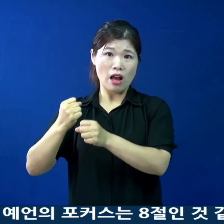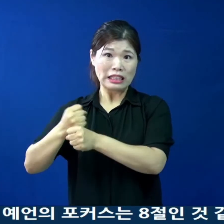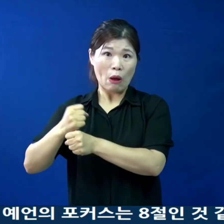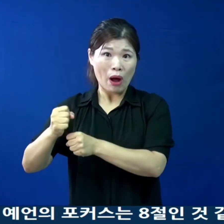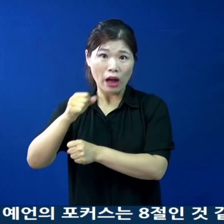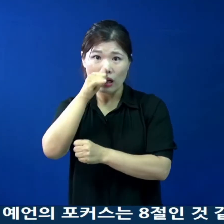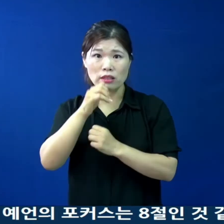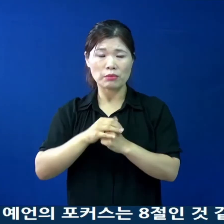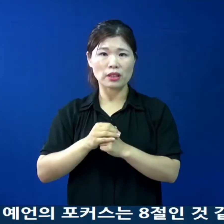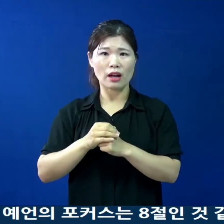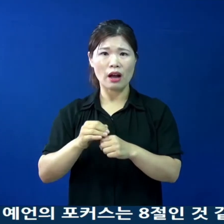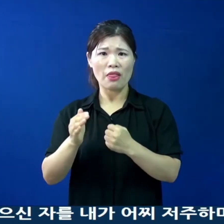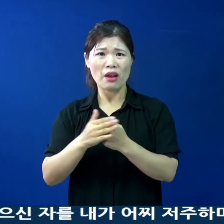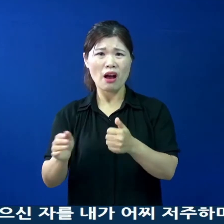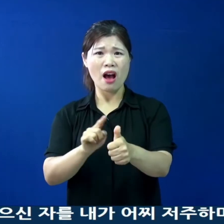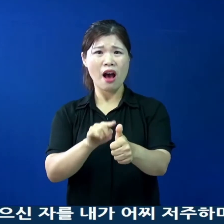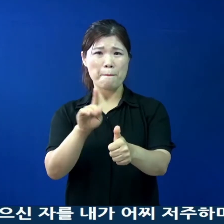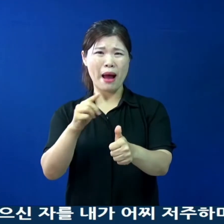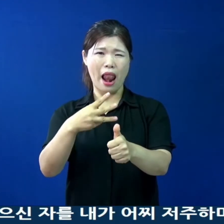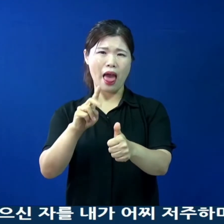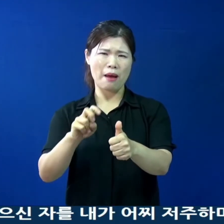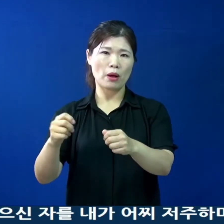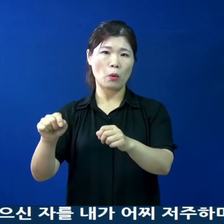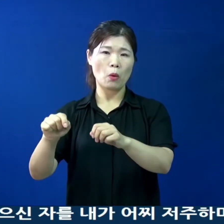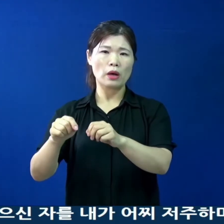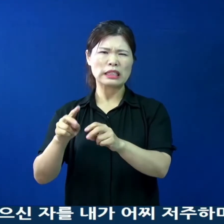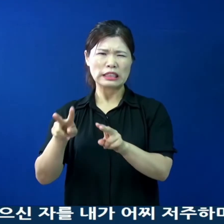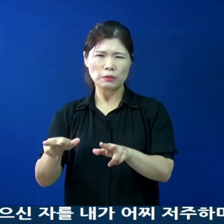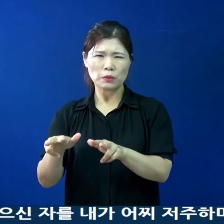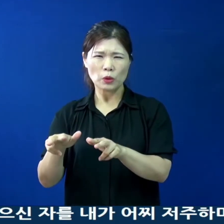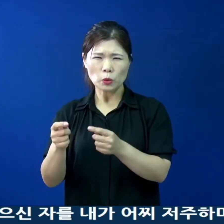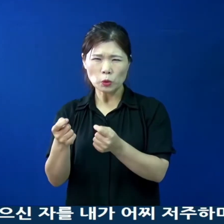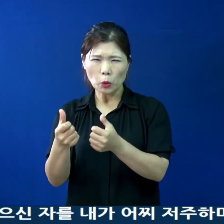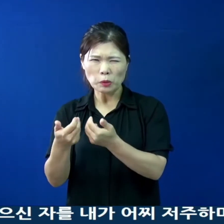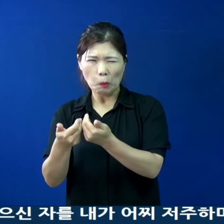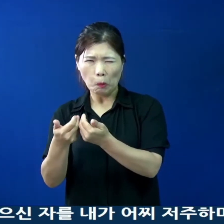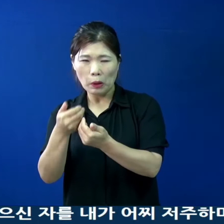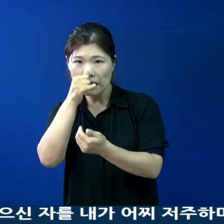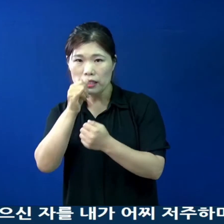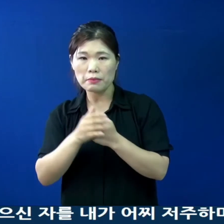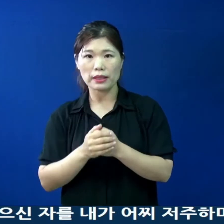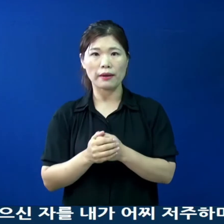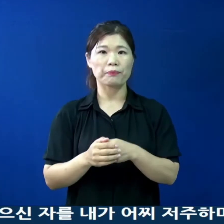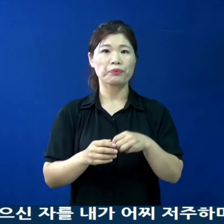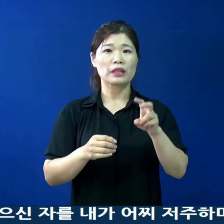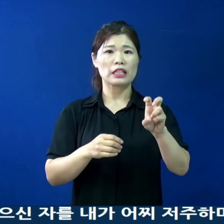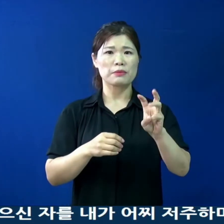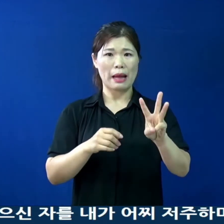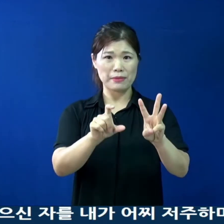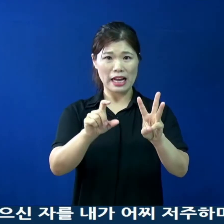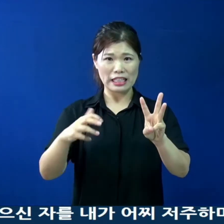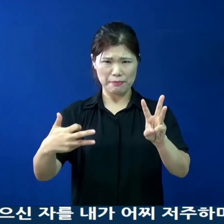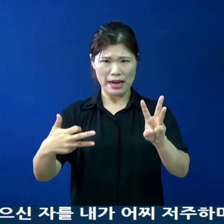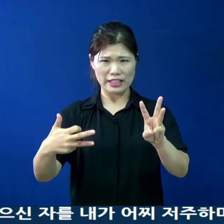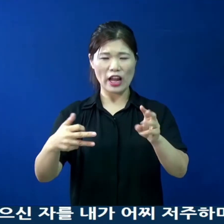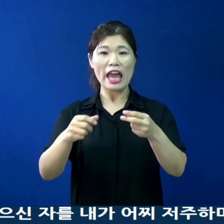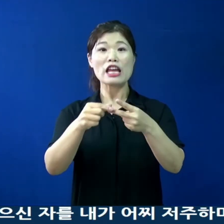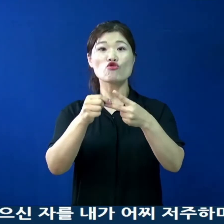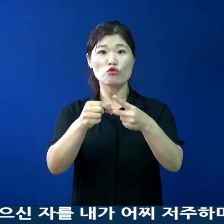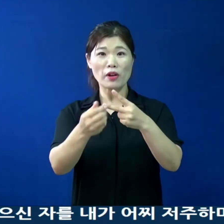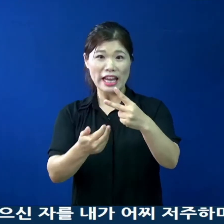가기 시작합니다. 그리고 두 번째 예언이 바로 18절에 나옵니다. 민수기 23장